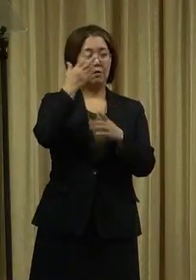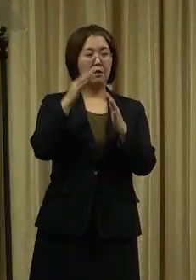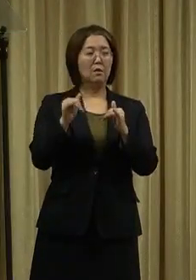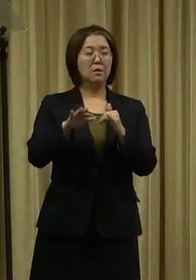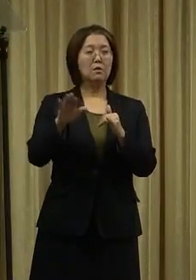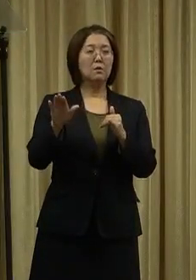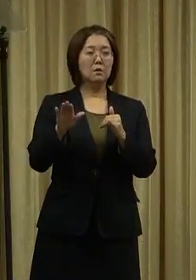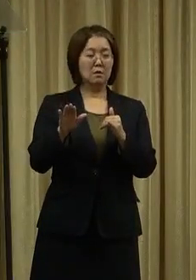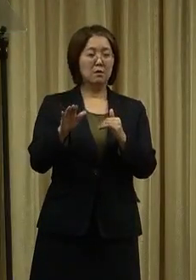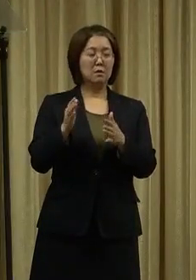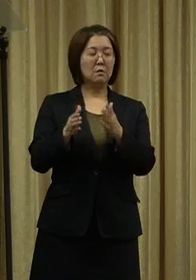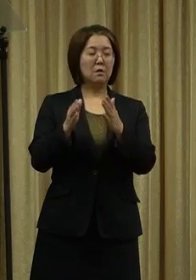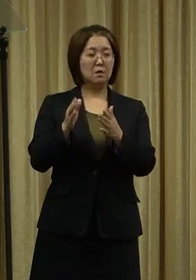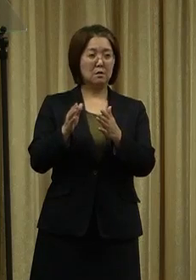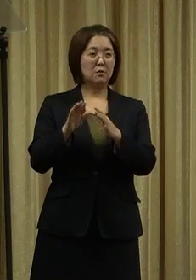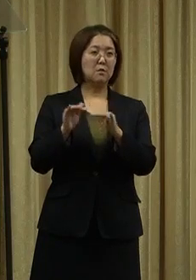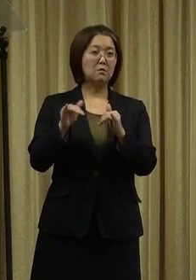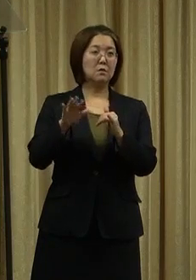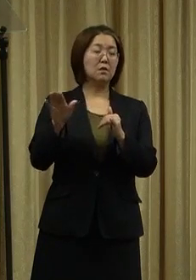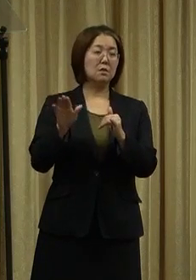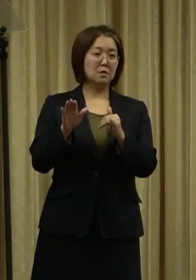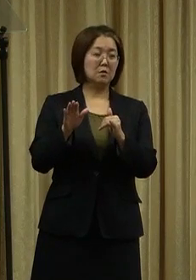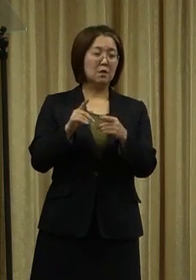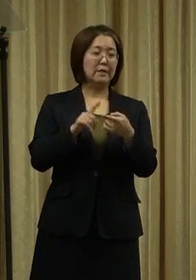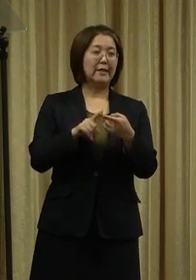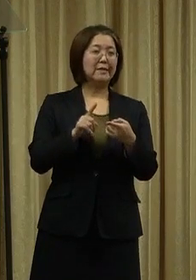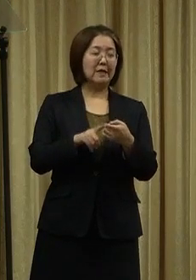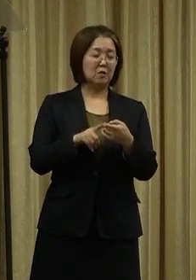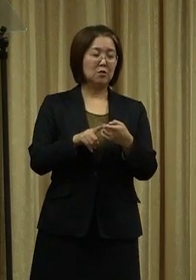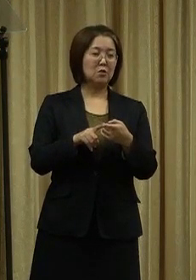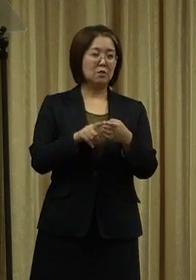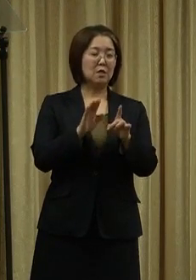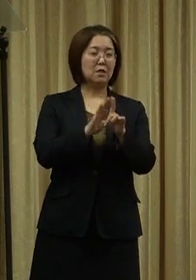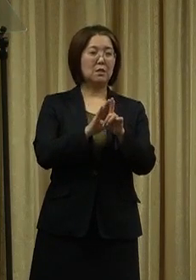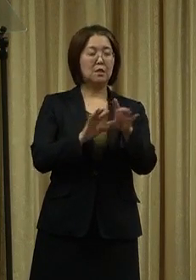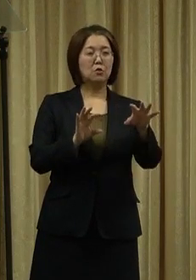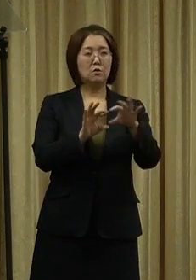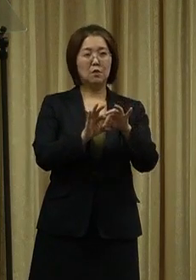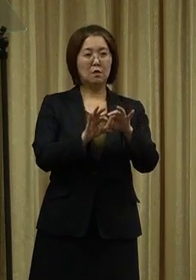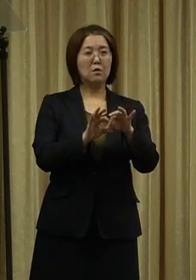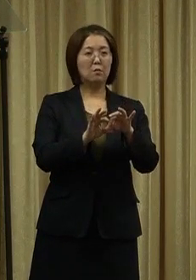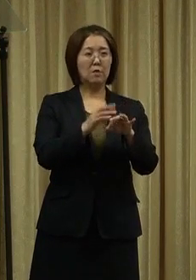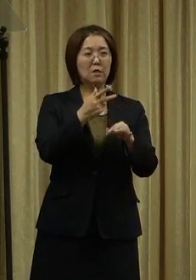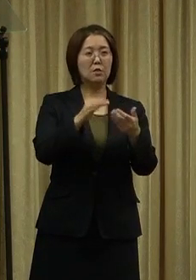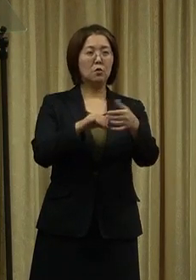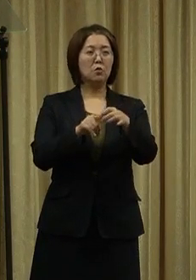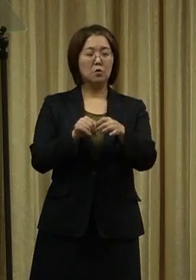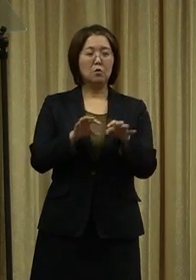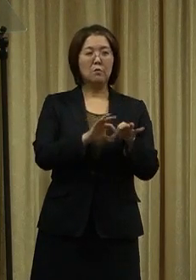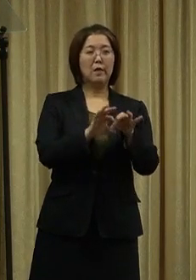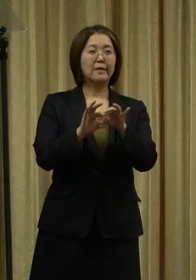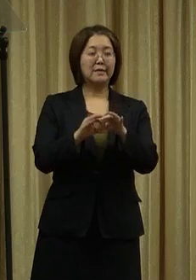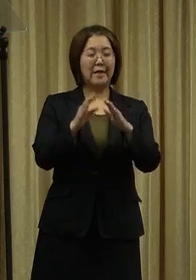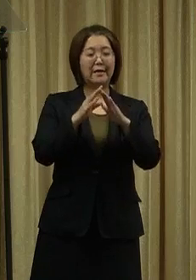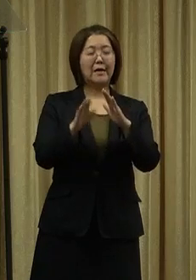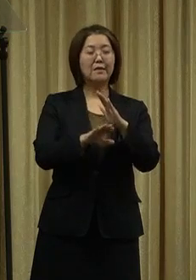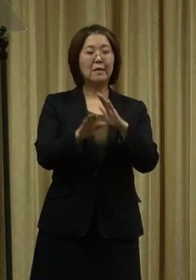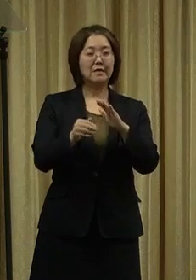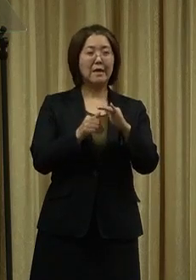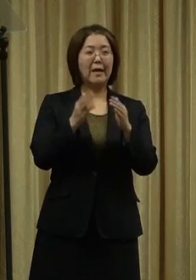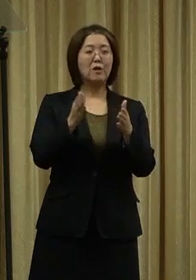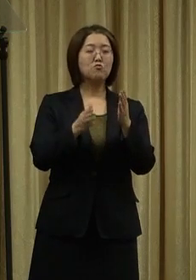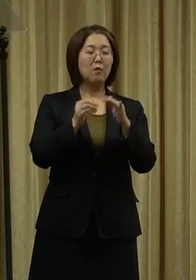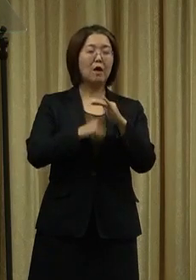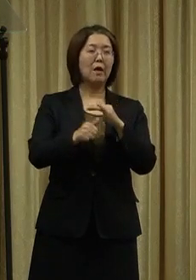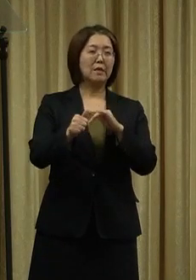の早期発見と適切な支援につなげるため市町村などと連携し家庭にヘルパーを派遣するなどの総